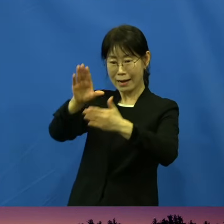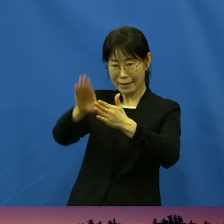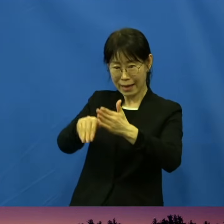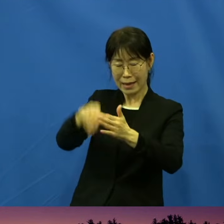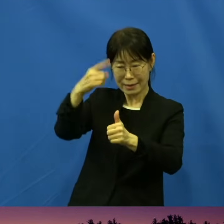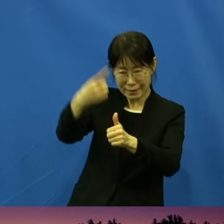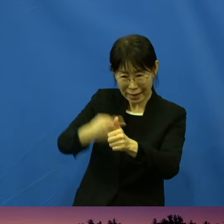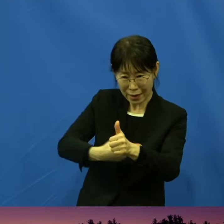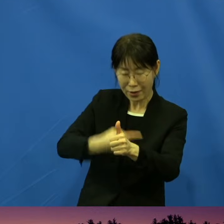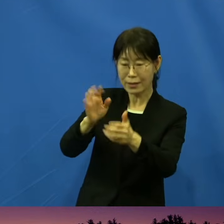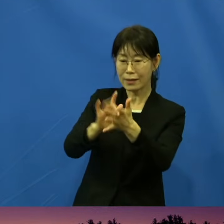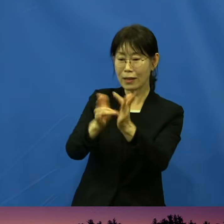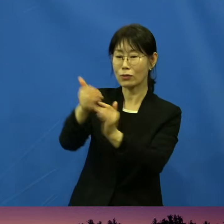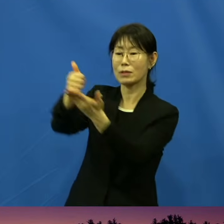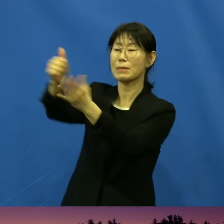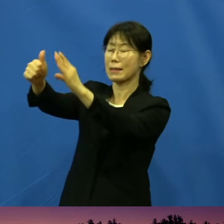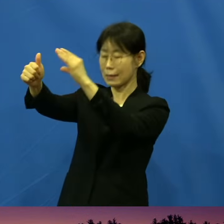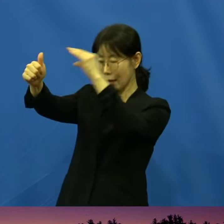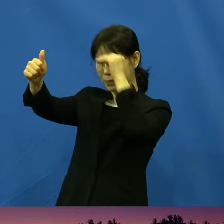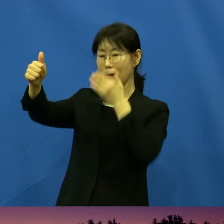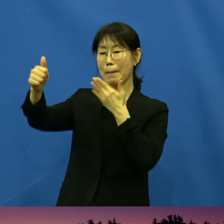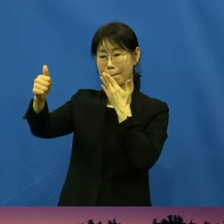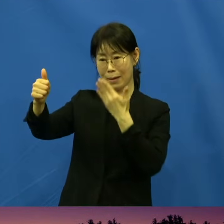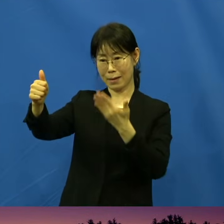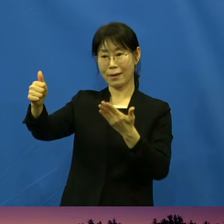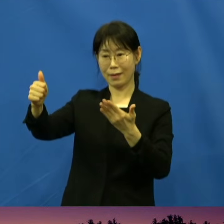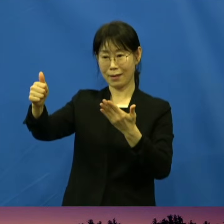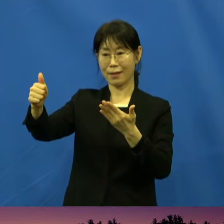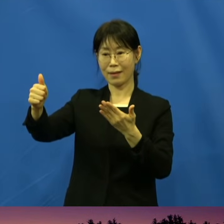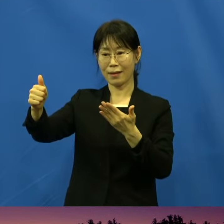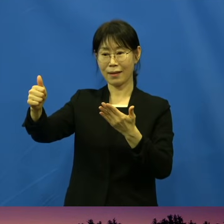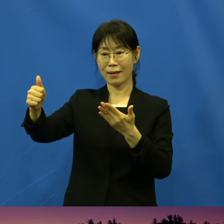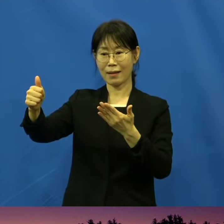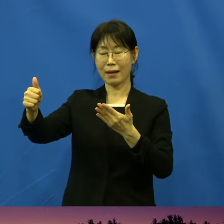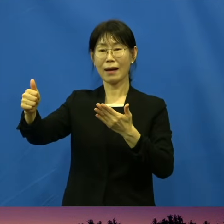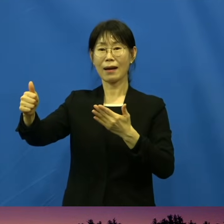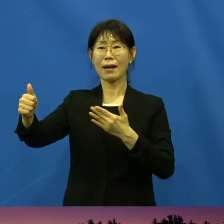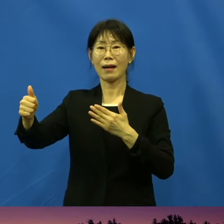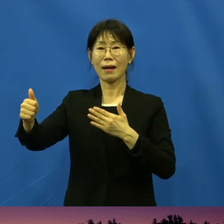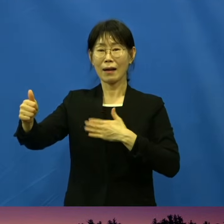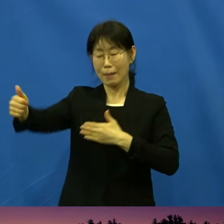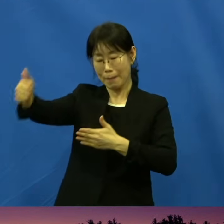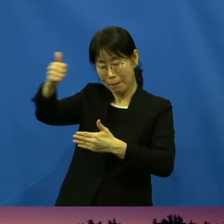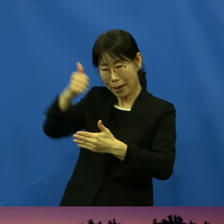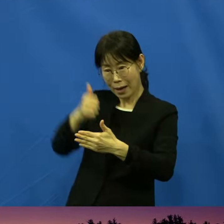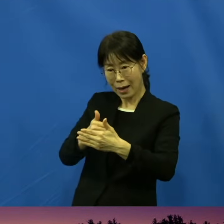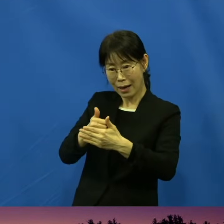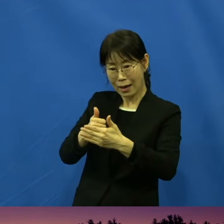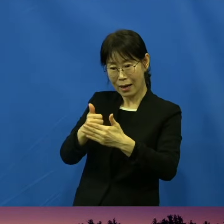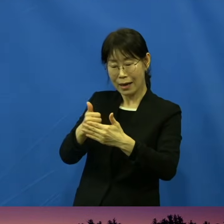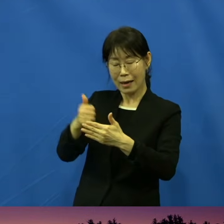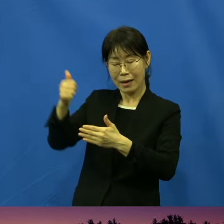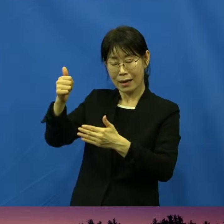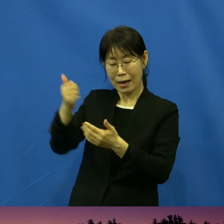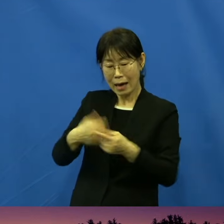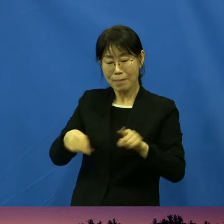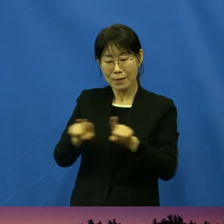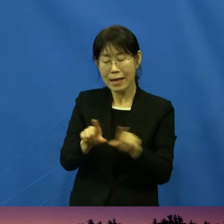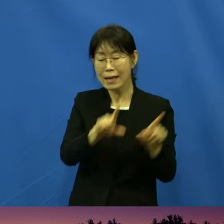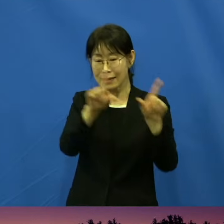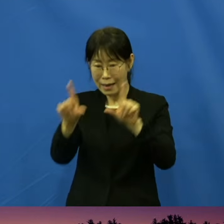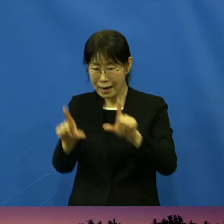그 그리스도와 함께 살아가는 삶을 살다 보면 나도